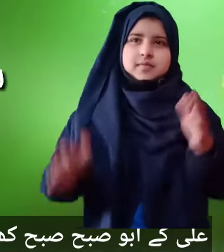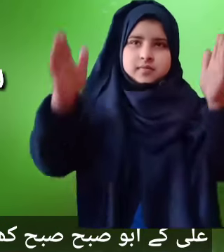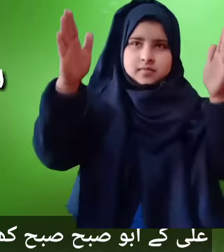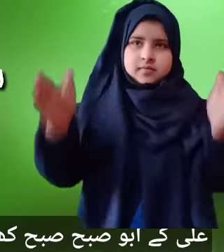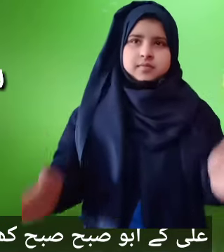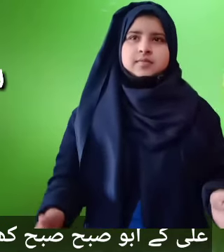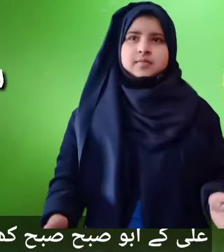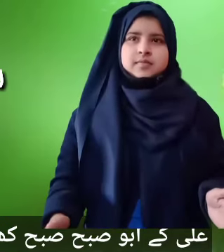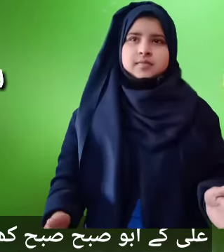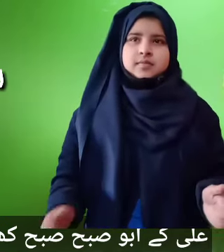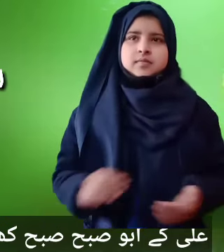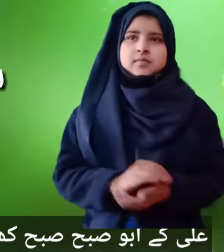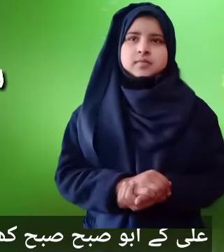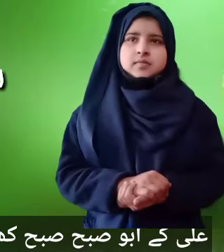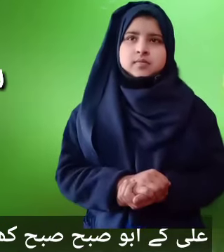सिलेंडर।